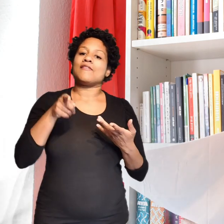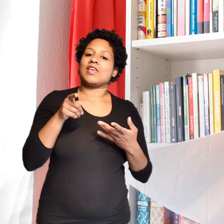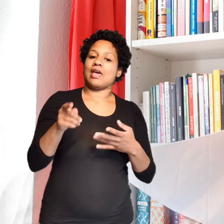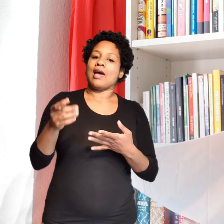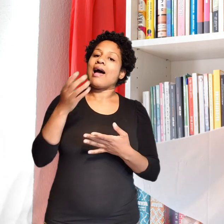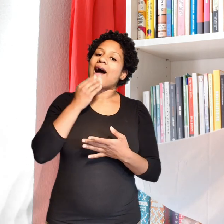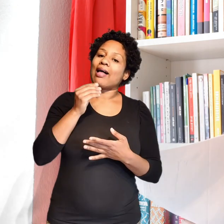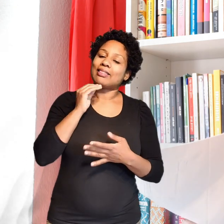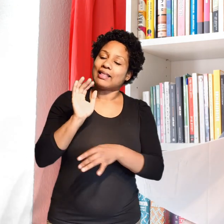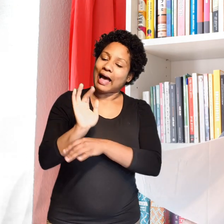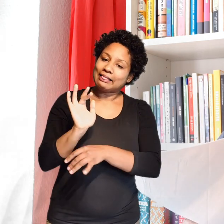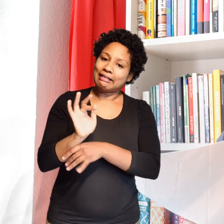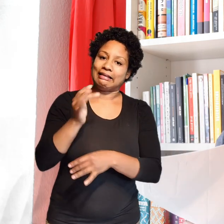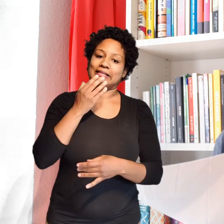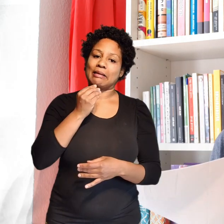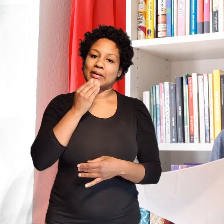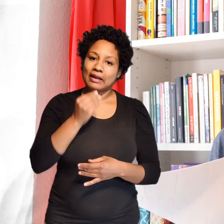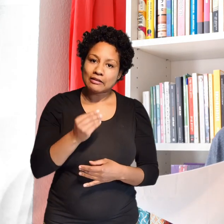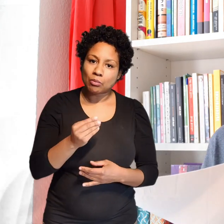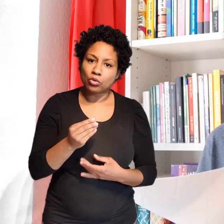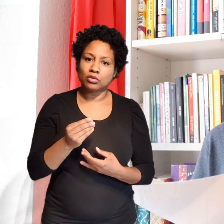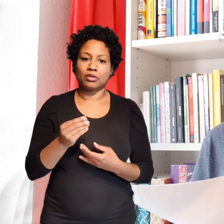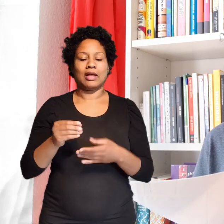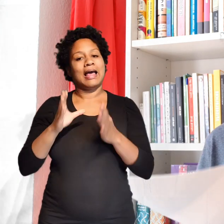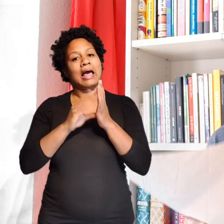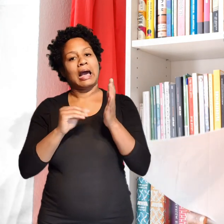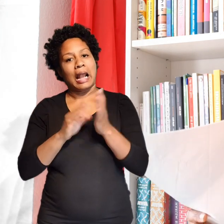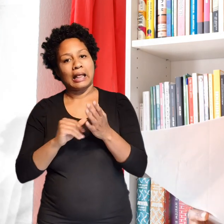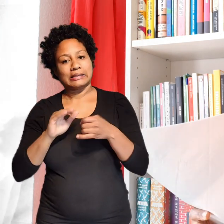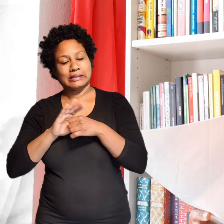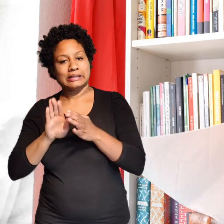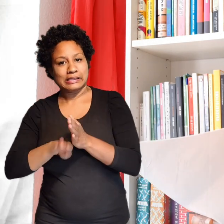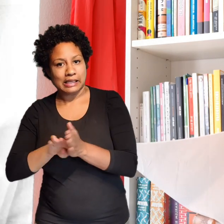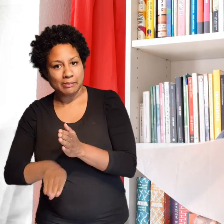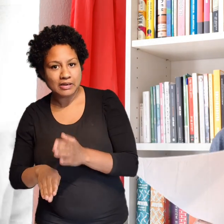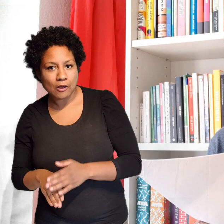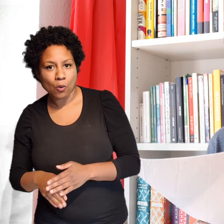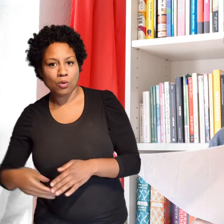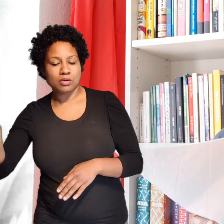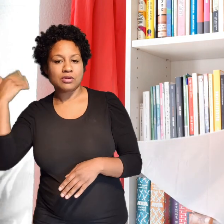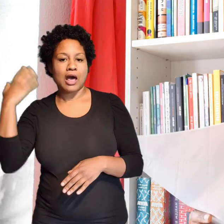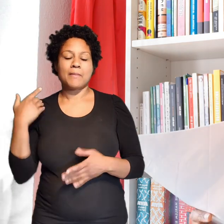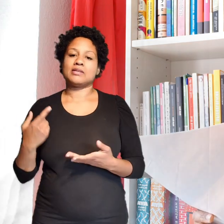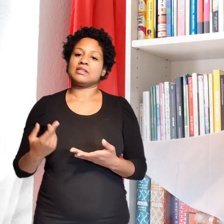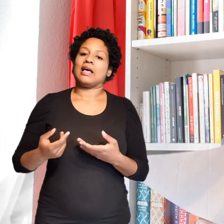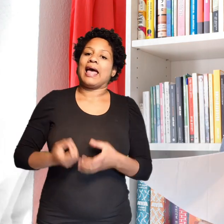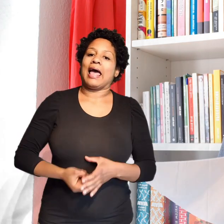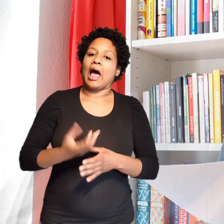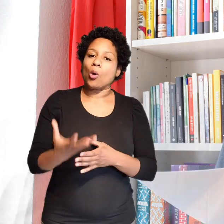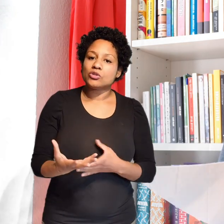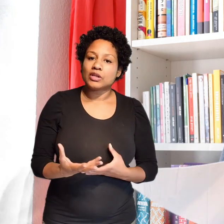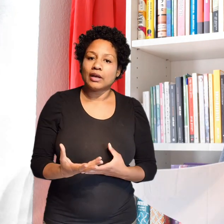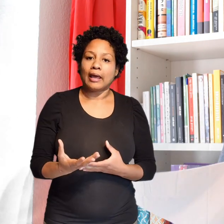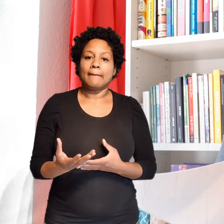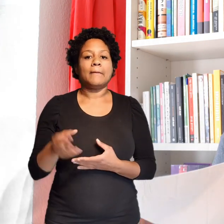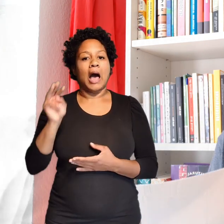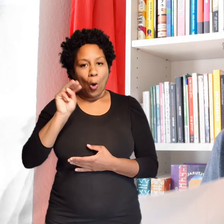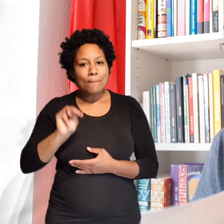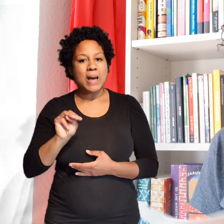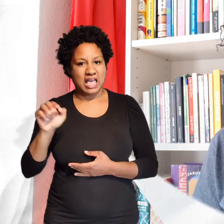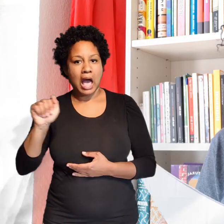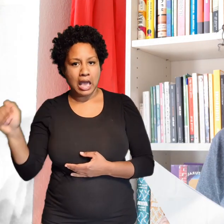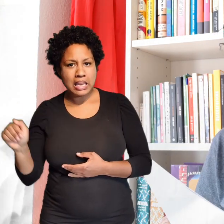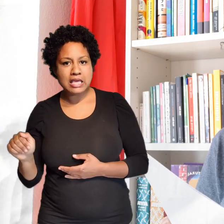herausgegeben unter anderem von Ike Hügel, Chris Lange und Mai Ayin,